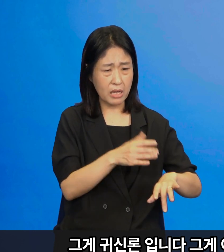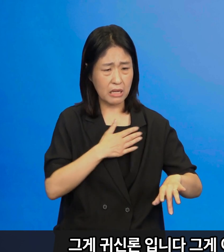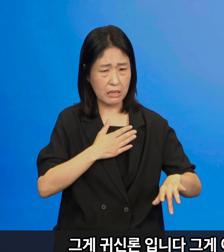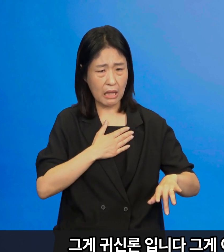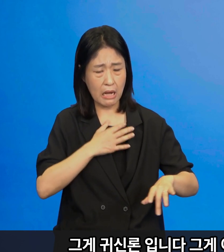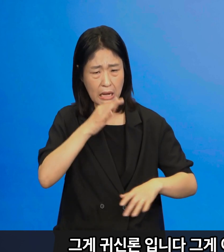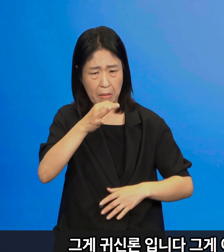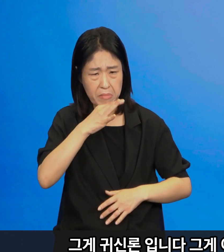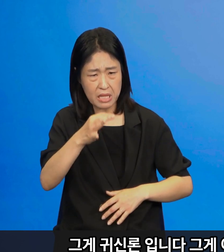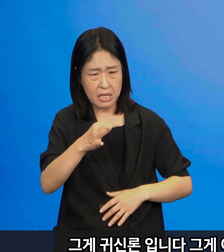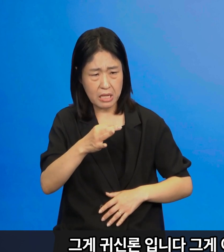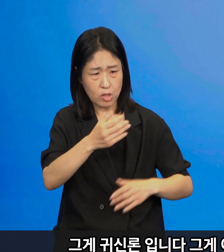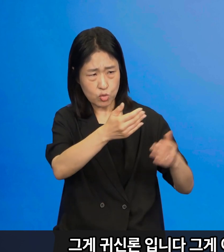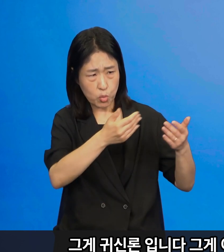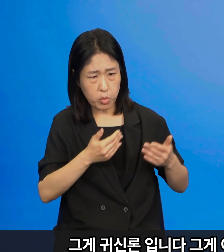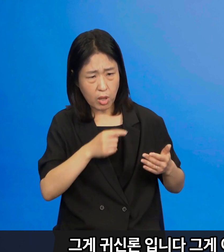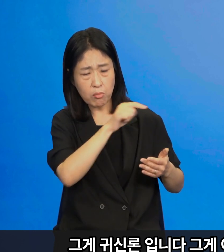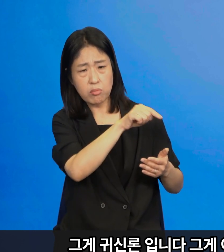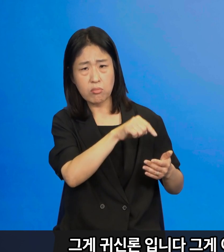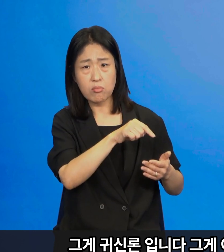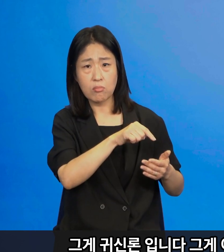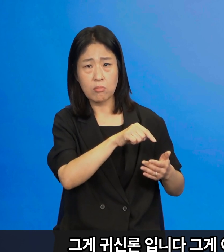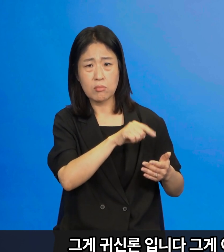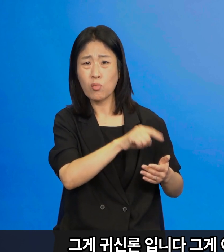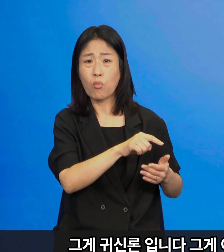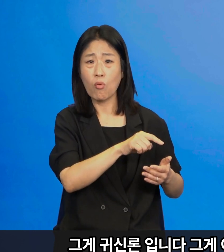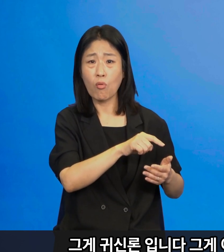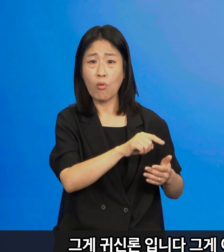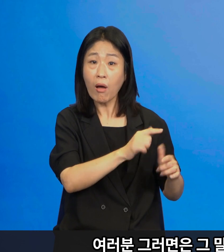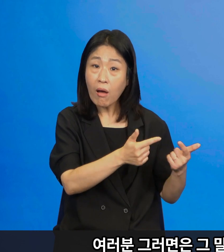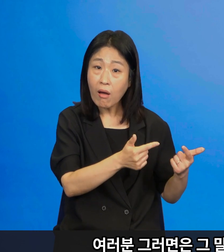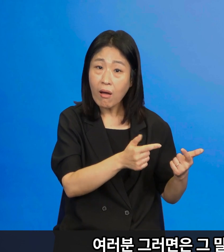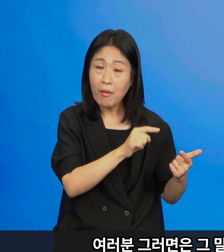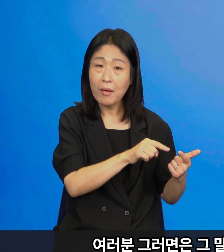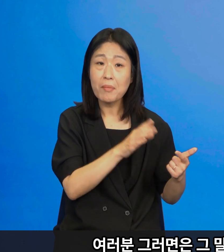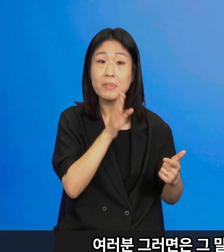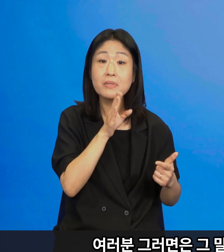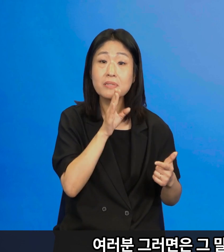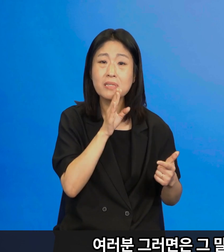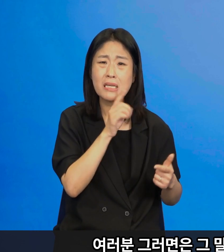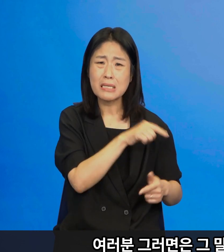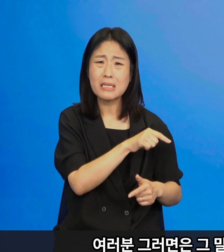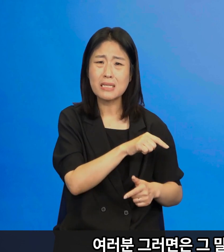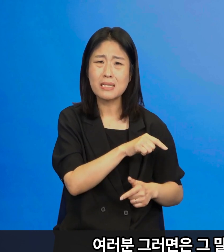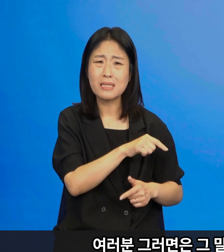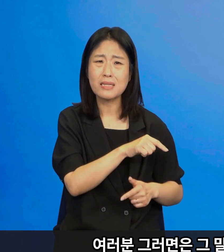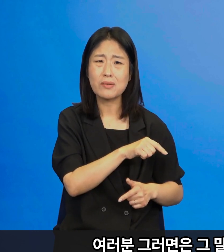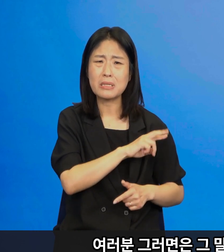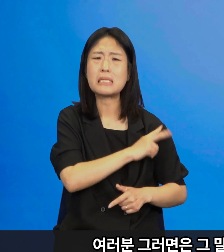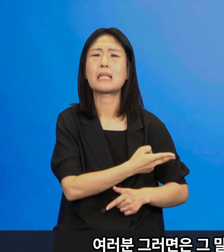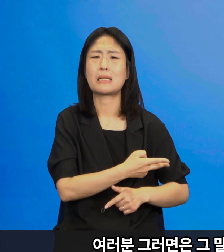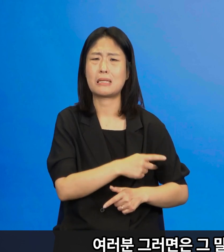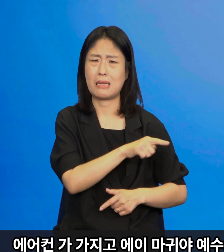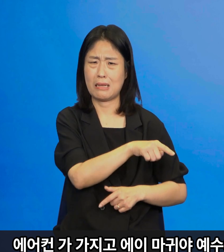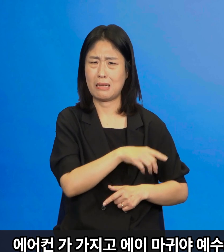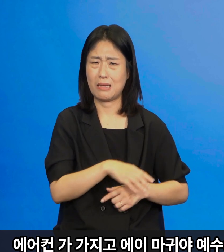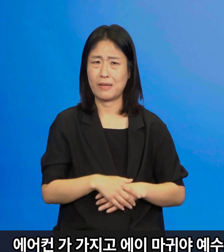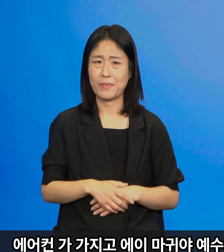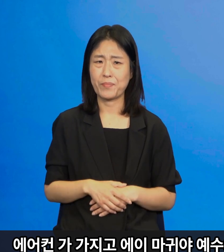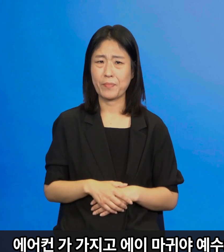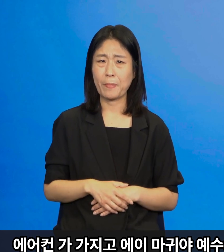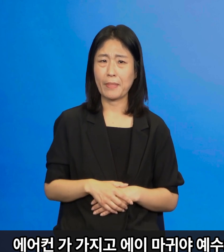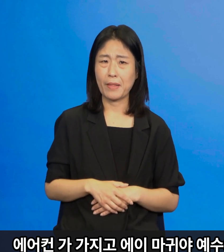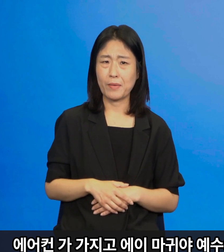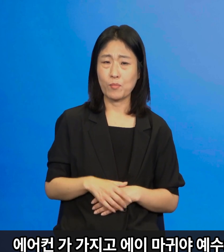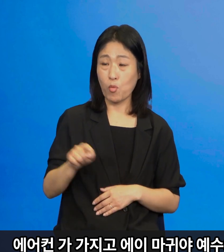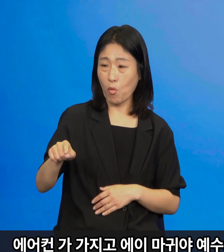귀신론입니다. 그게 이단들이 그렇게 합니다. 실제로. 여러분, 그러면은 그 말대로만 뭐 보일러 대적하나요? 에어컨